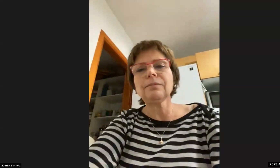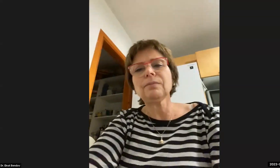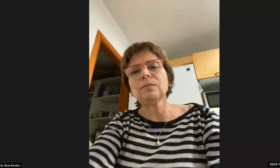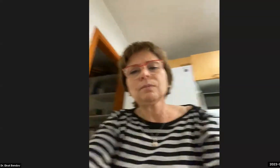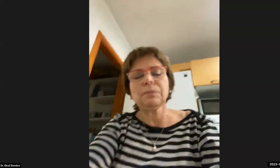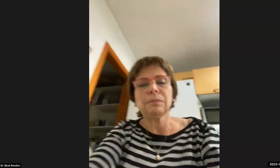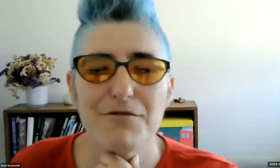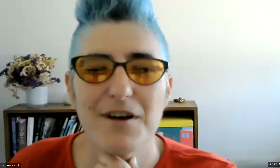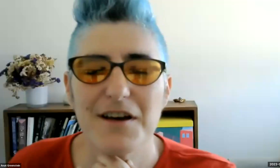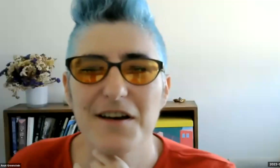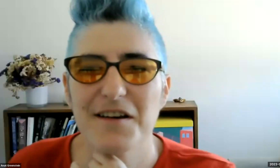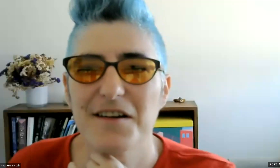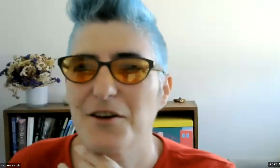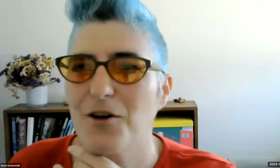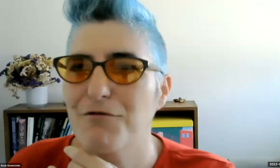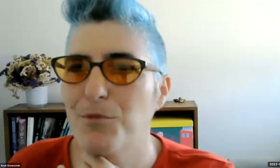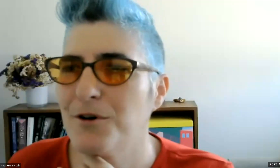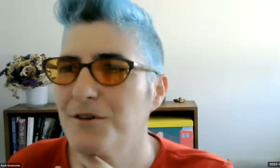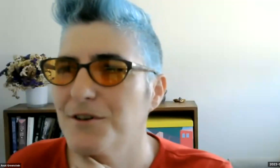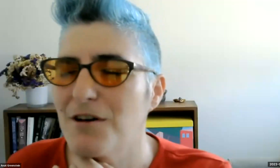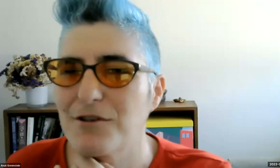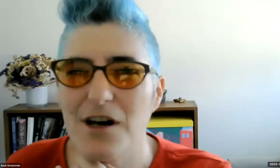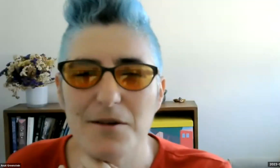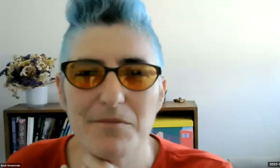יואב יואב פה יואב קריים